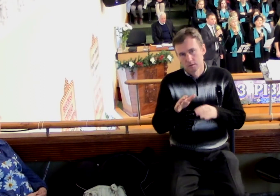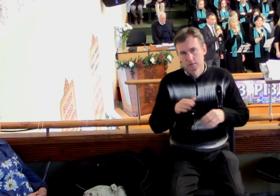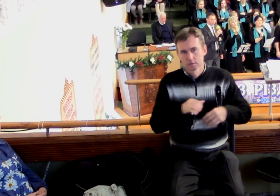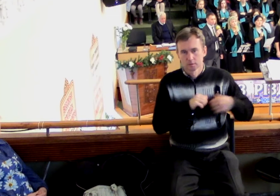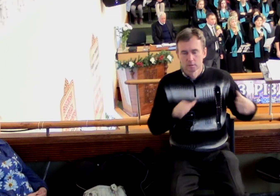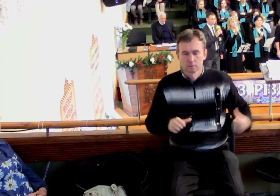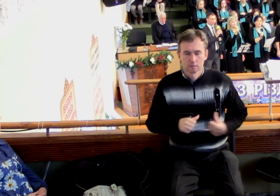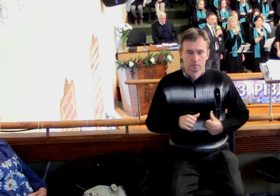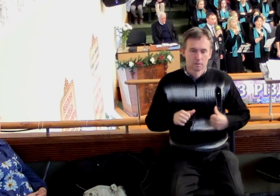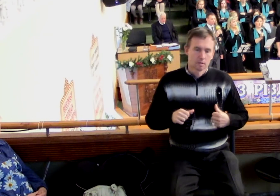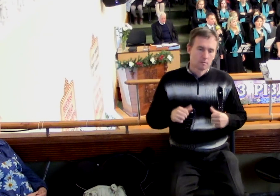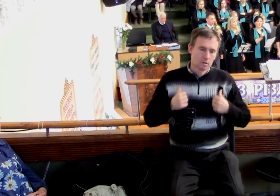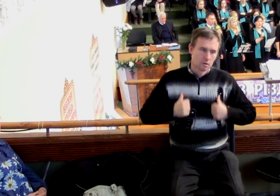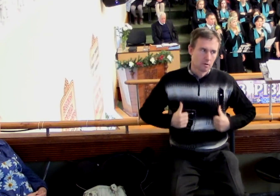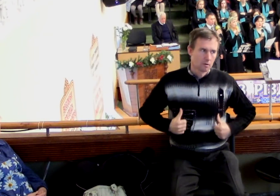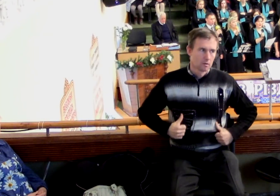покой.